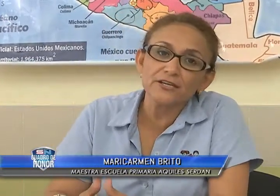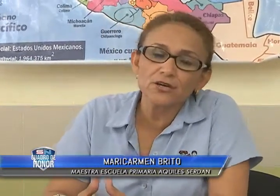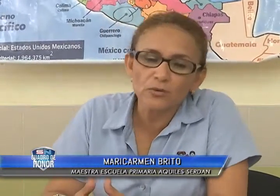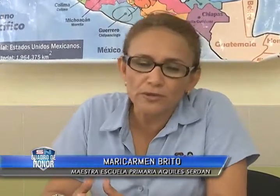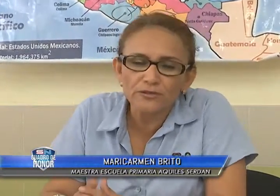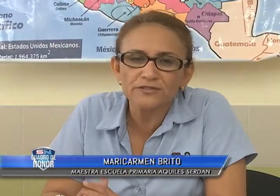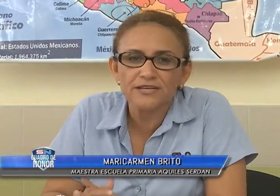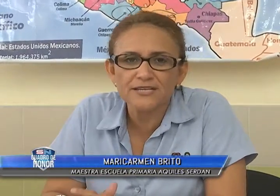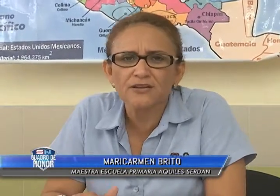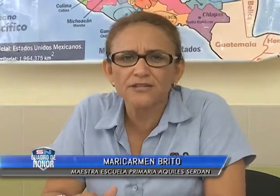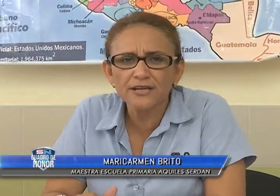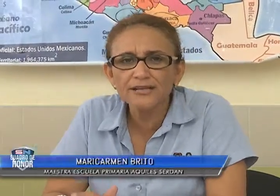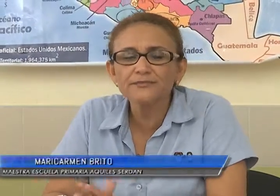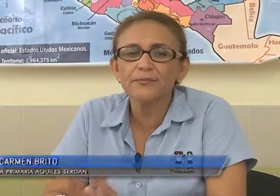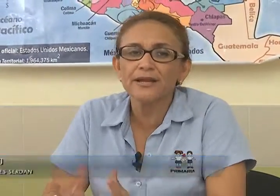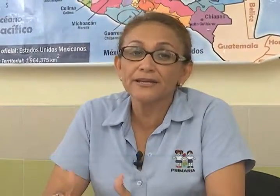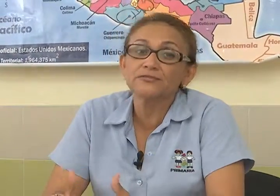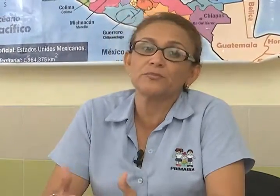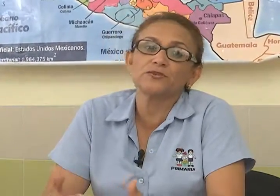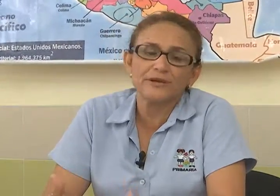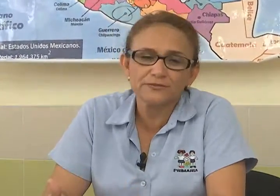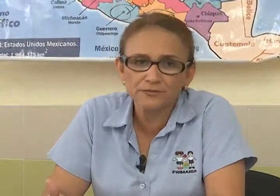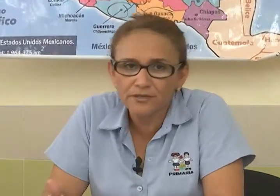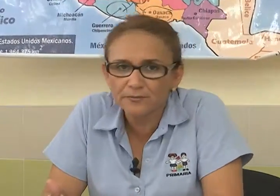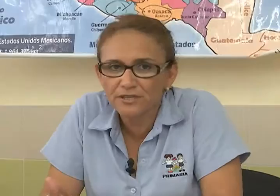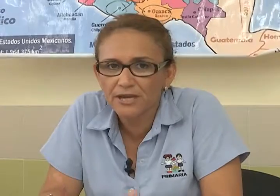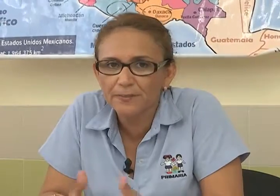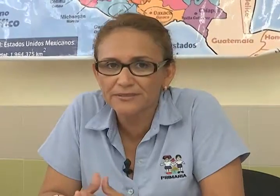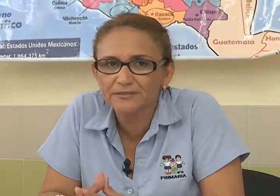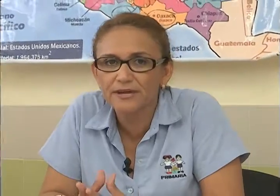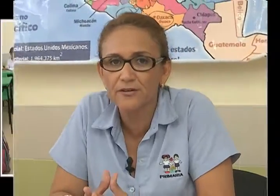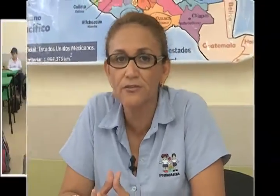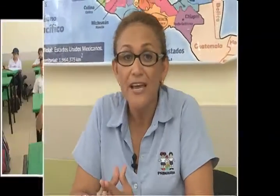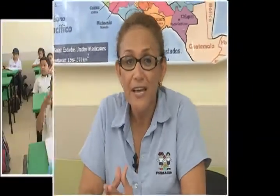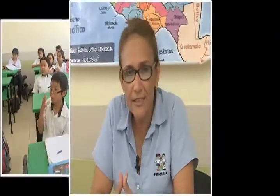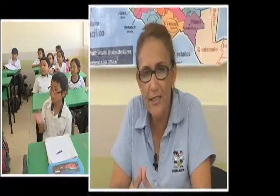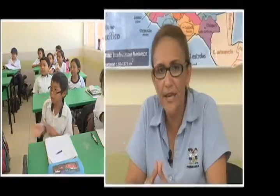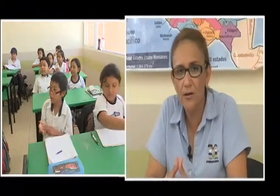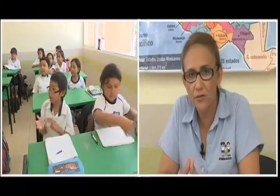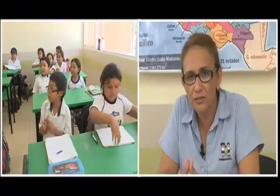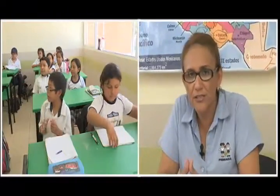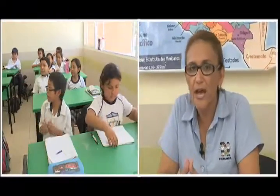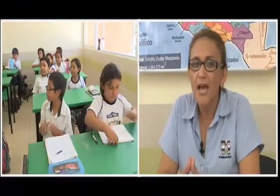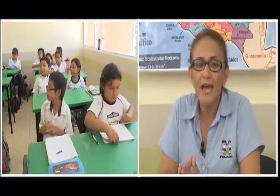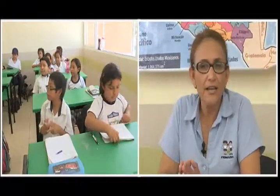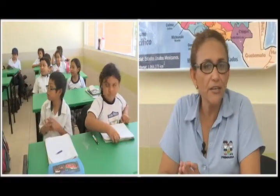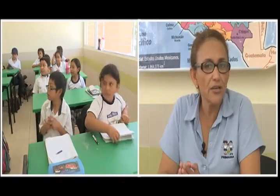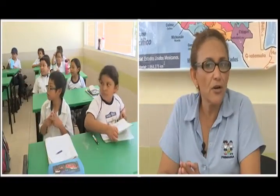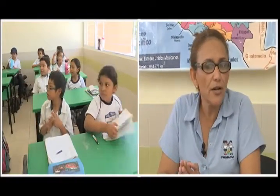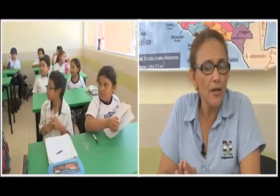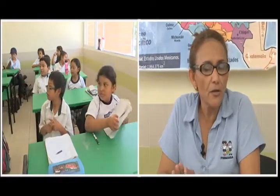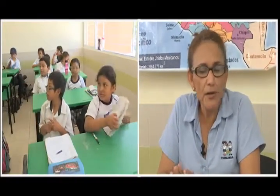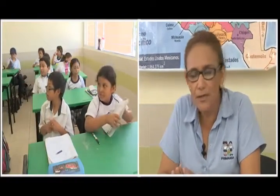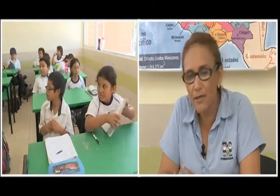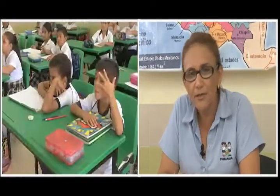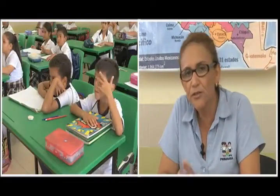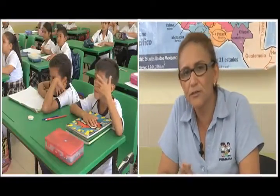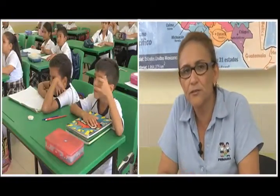incluidos en el salón de clase y para esto los maestros tenemos que capacitarnos día con día. El niño, cualquier niño que te